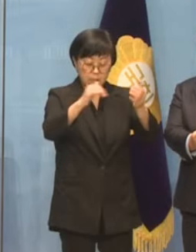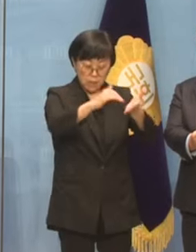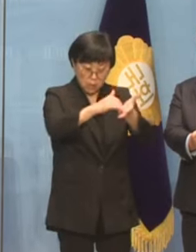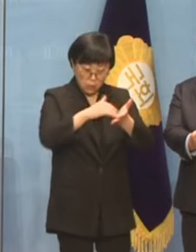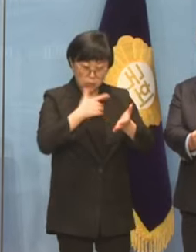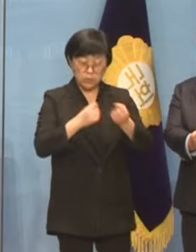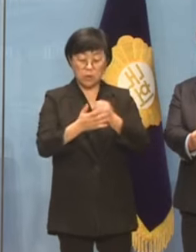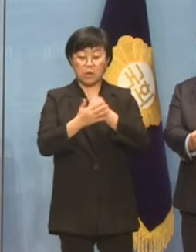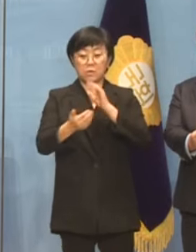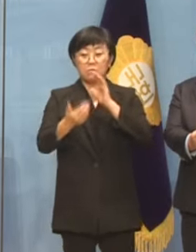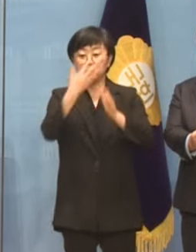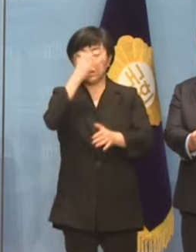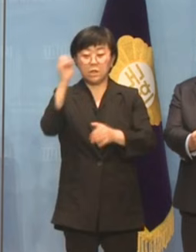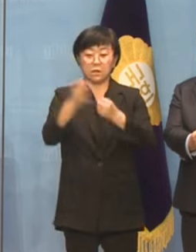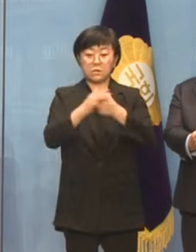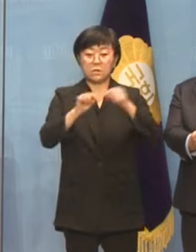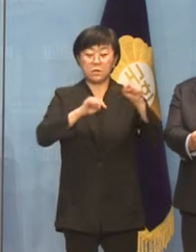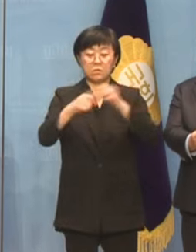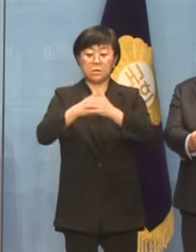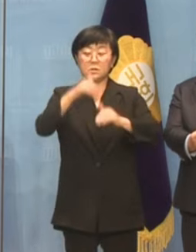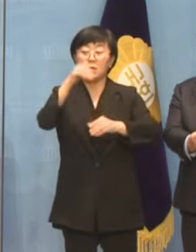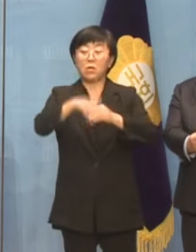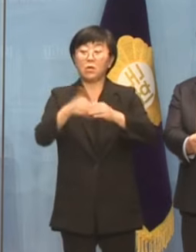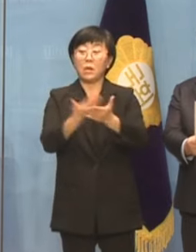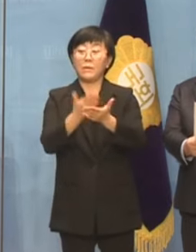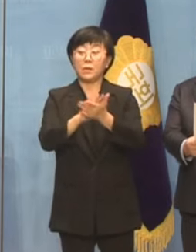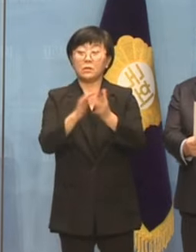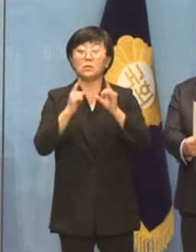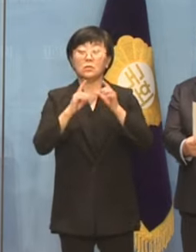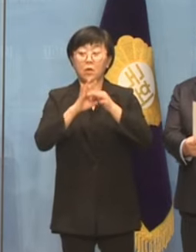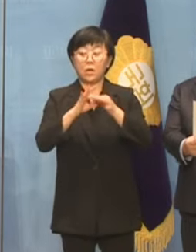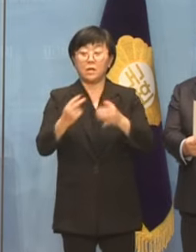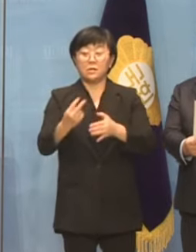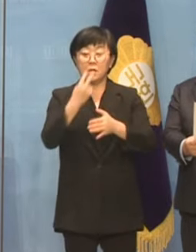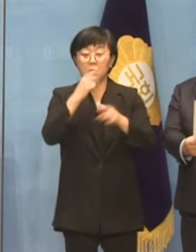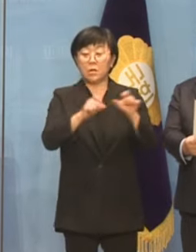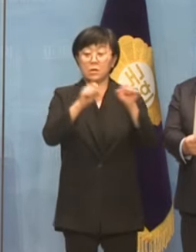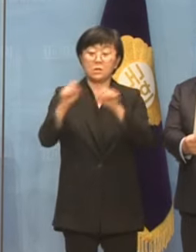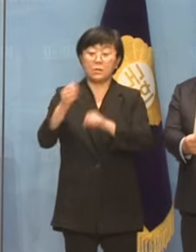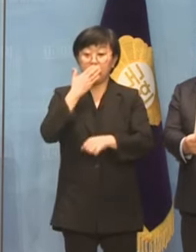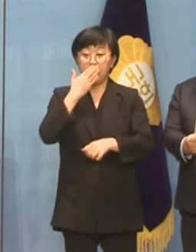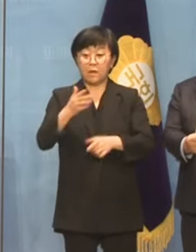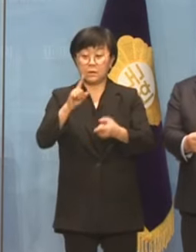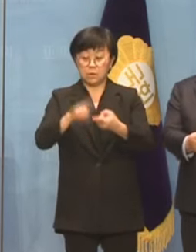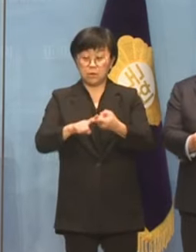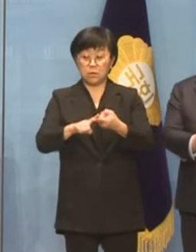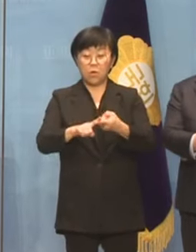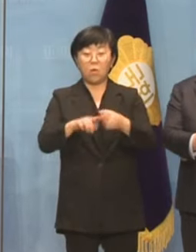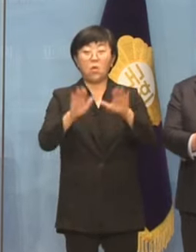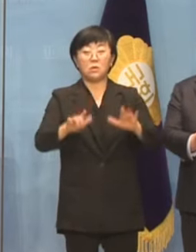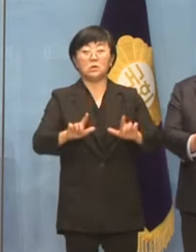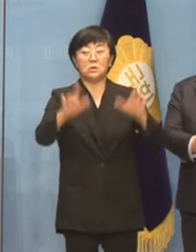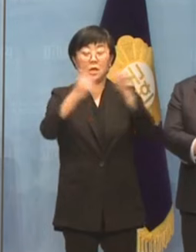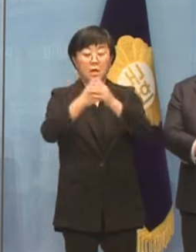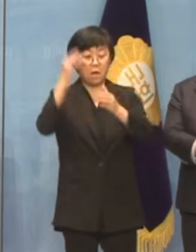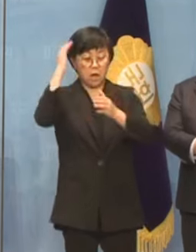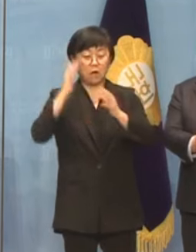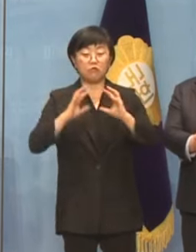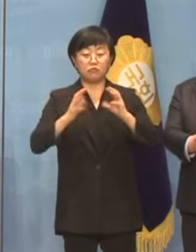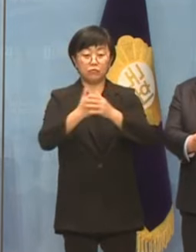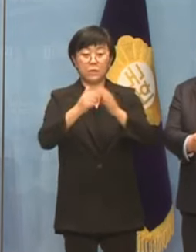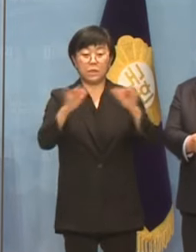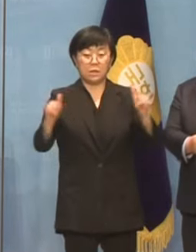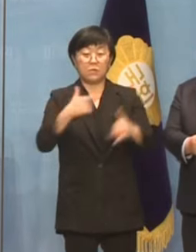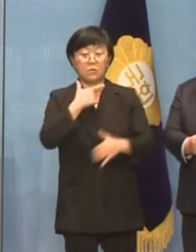세력에 대해 단순히 선거계 개편을 통해 생명 연장을 해주는 것을 오늘날 대한민국